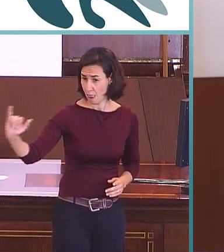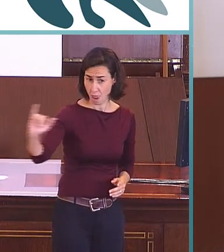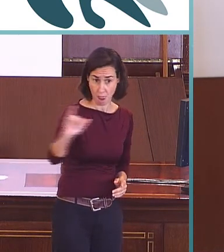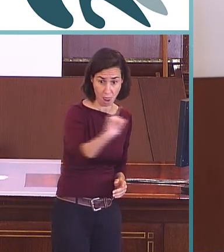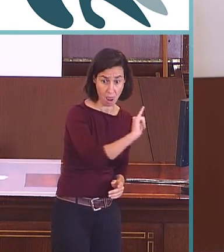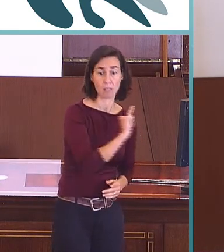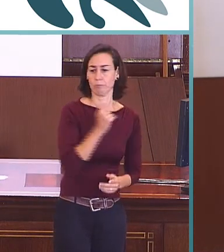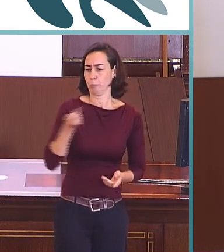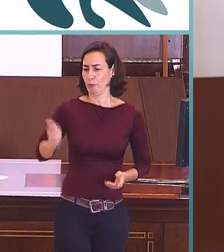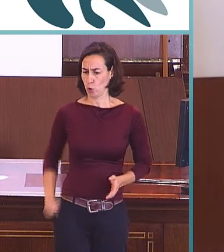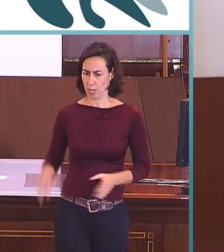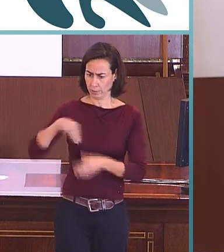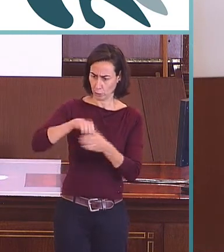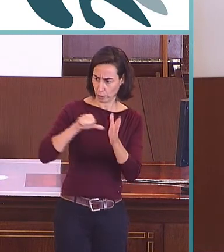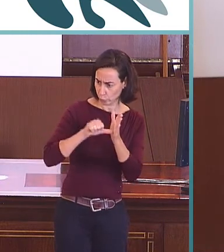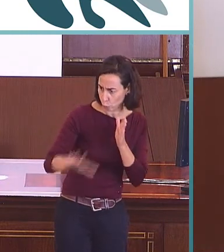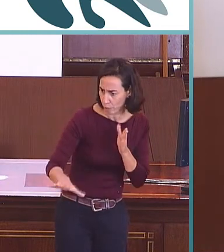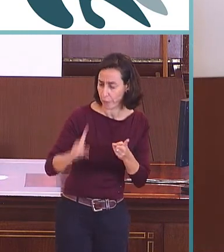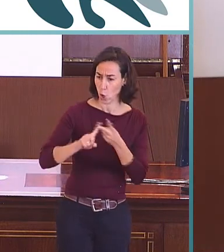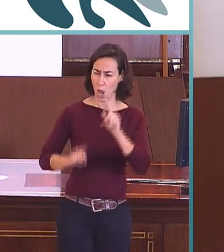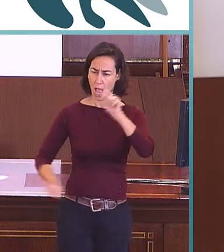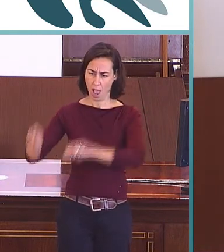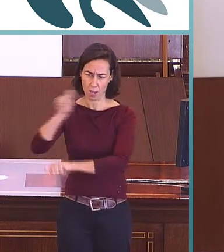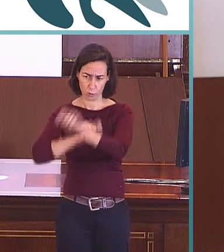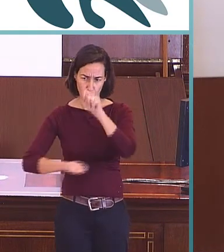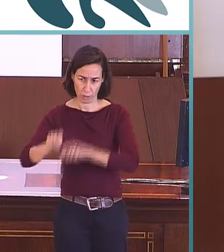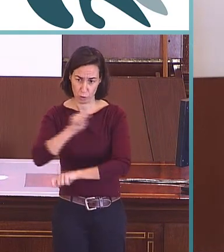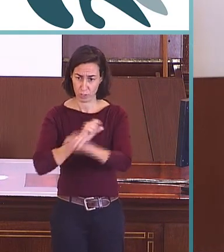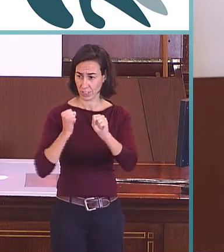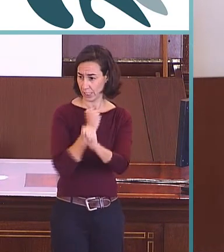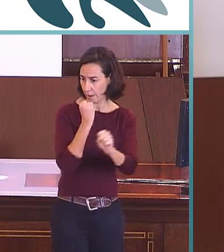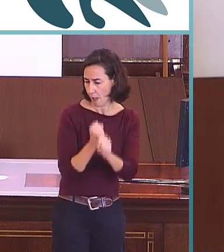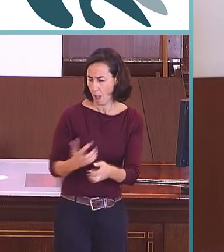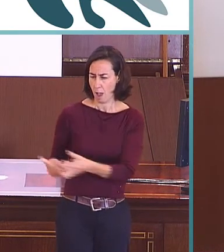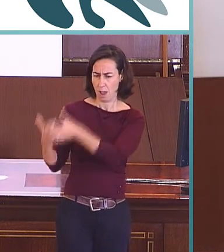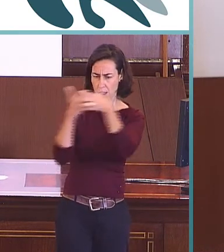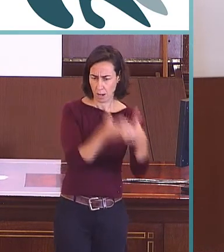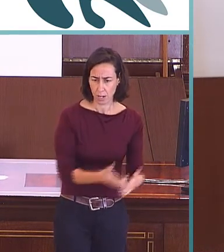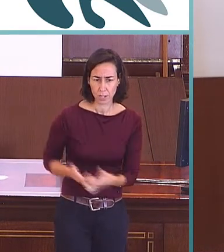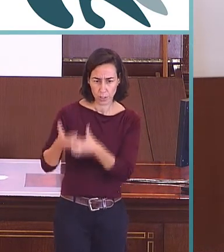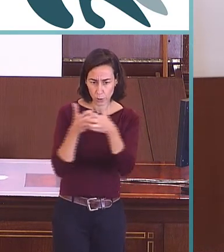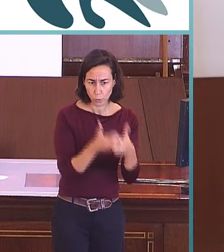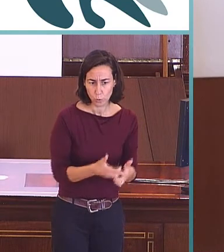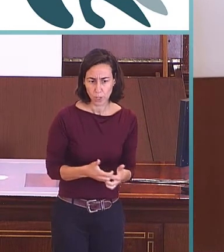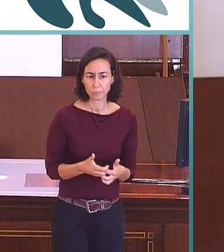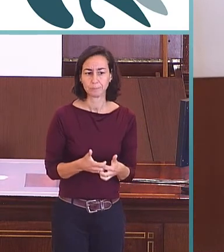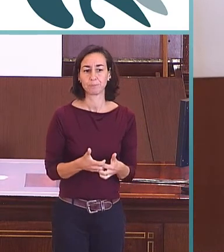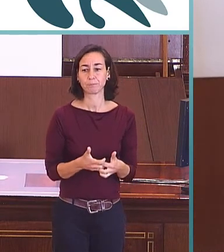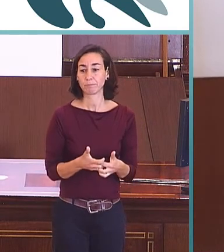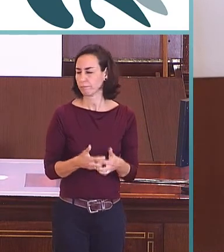normalización lingüística con las asociaciones que trabajan y luchan y que nos comunicamos a